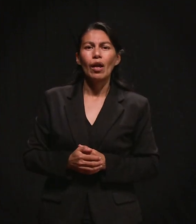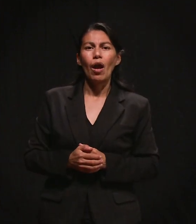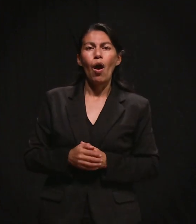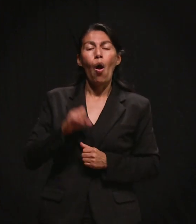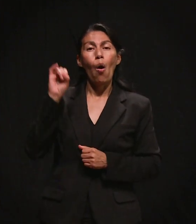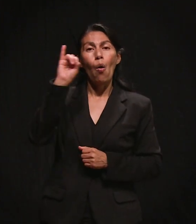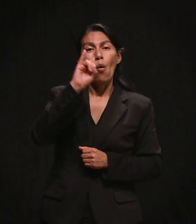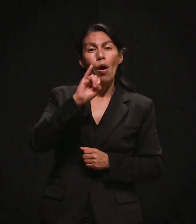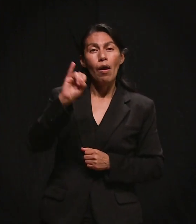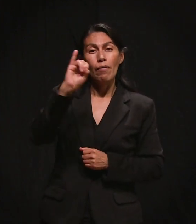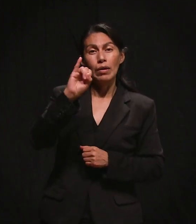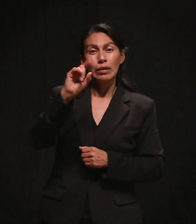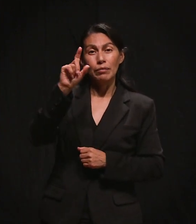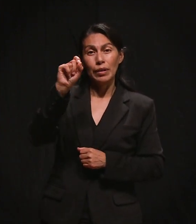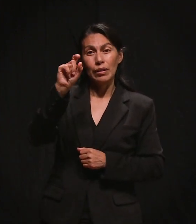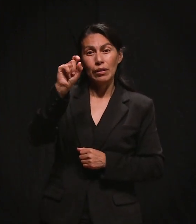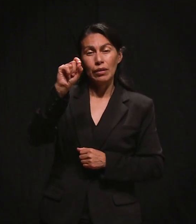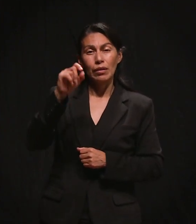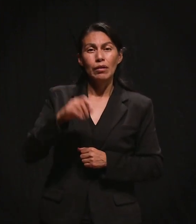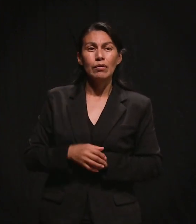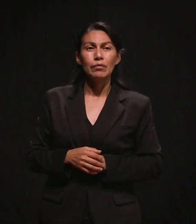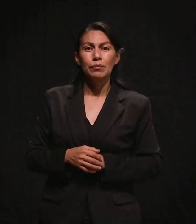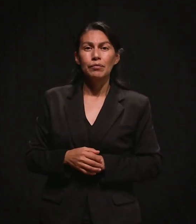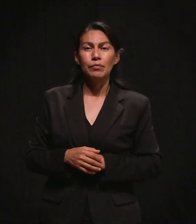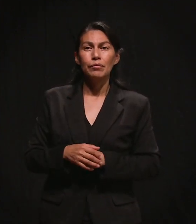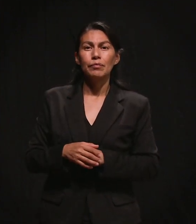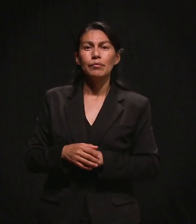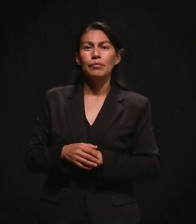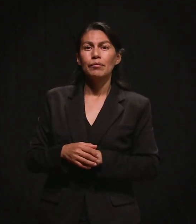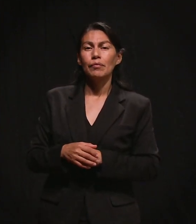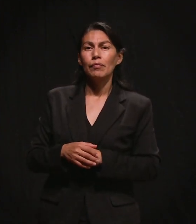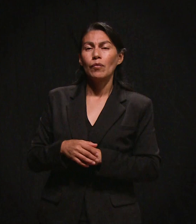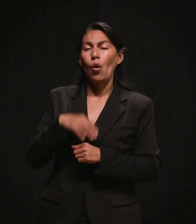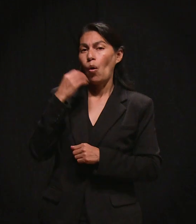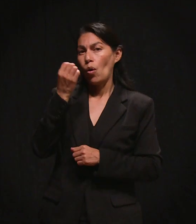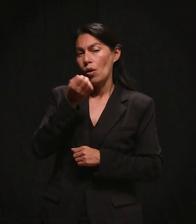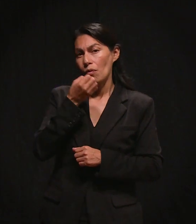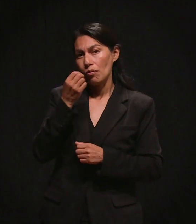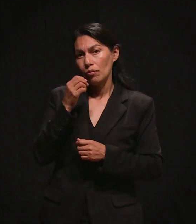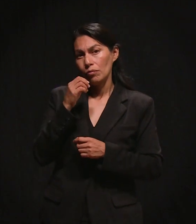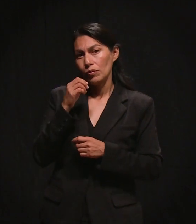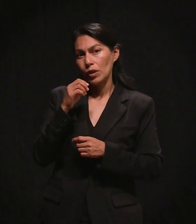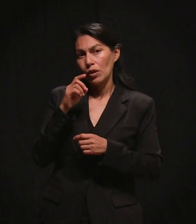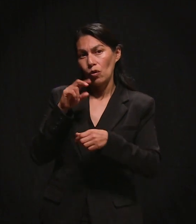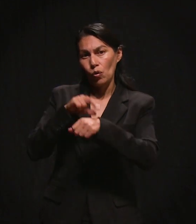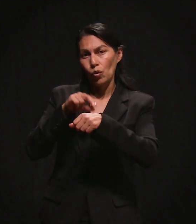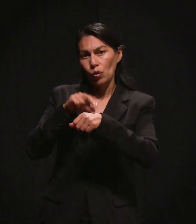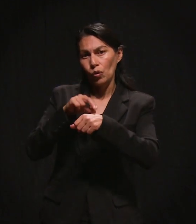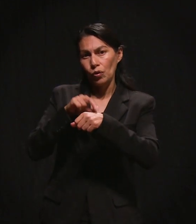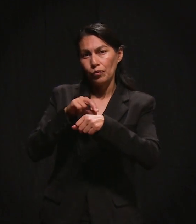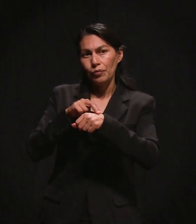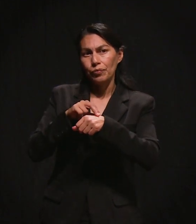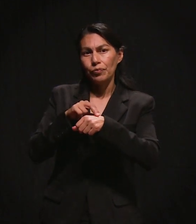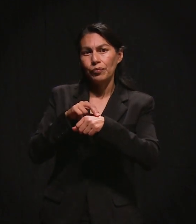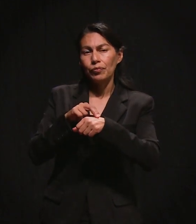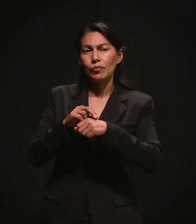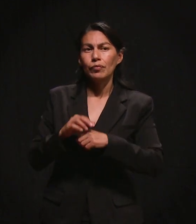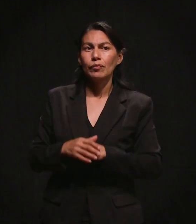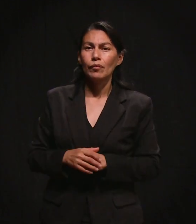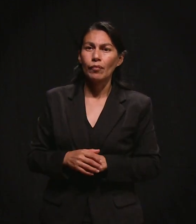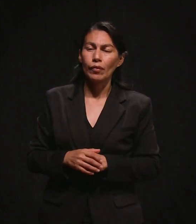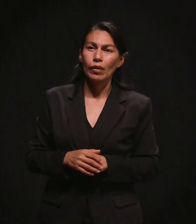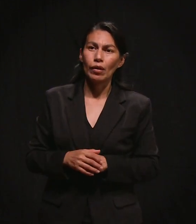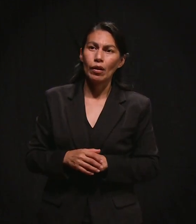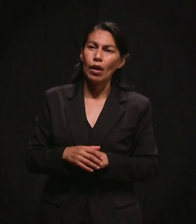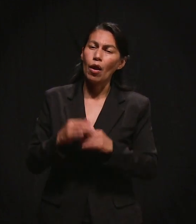con la ginecóloga. Dice, pido oración por mi hijo Eric José Cruz Pérez, que también salió positivo